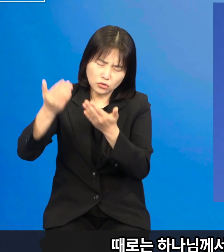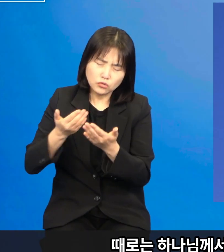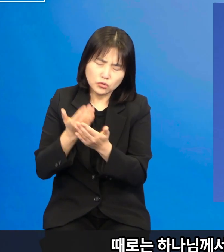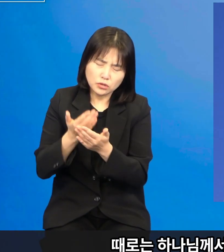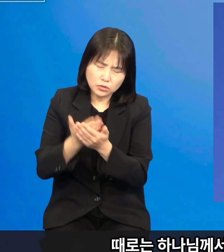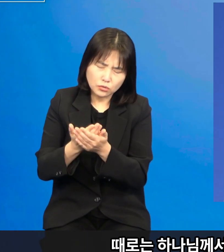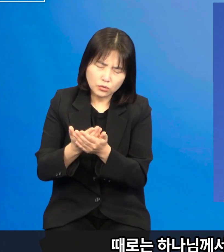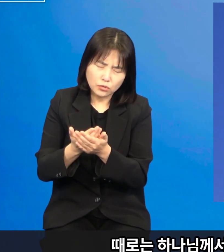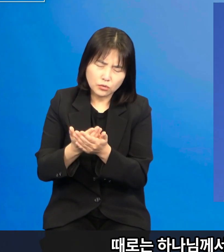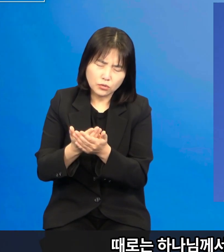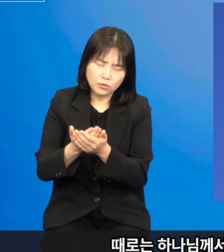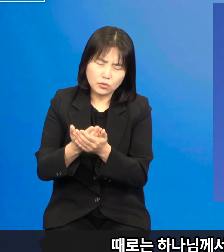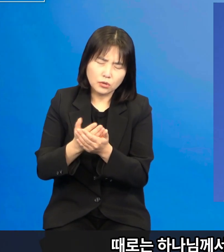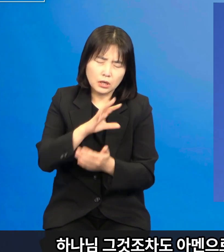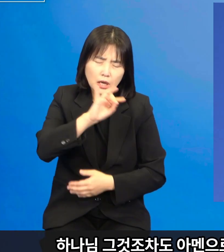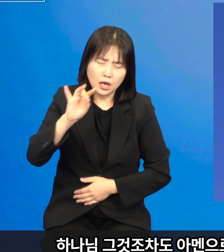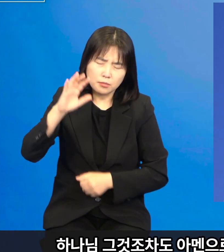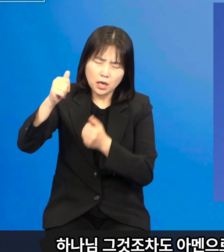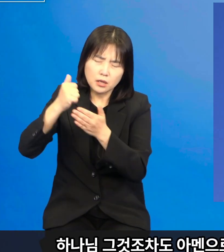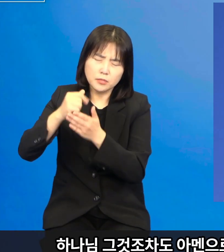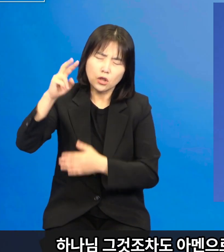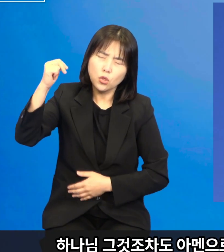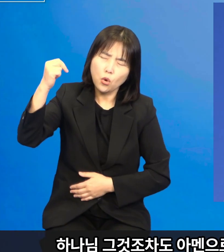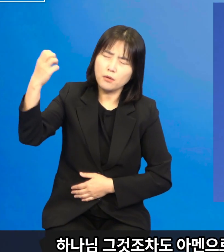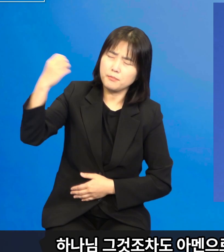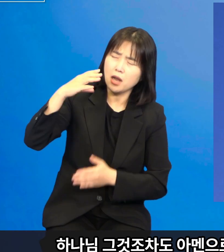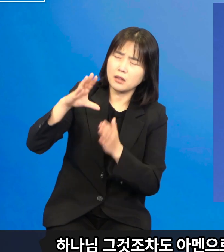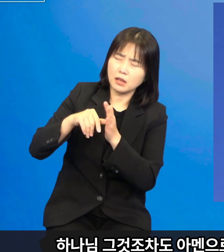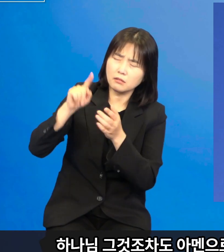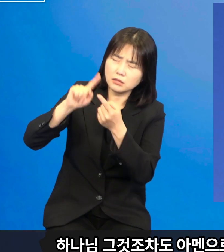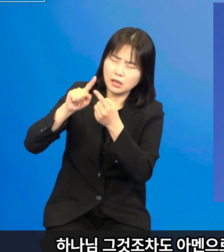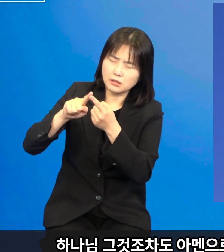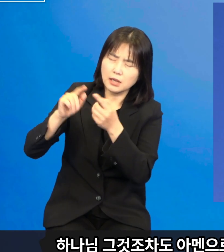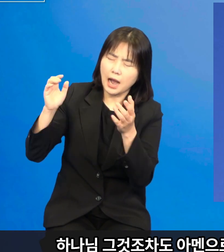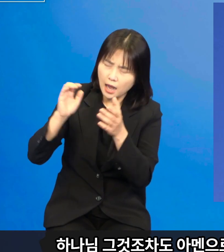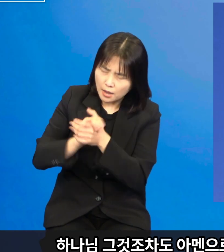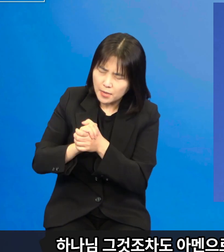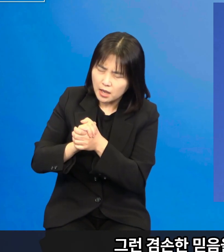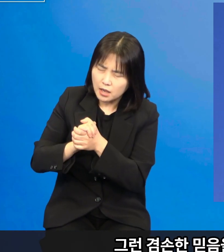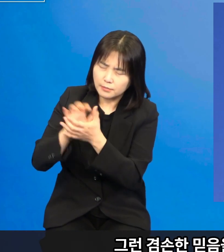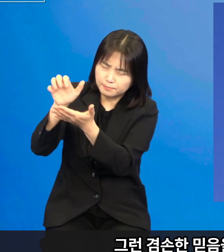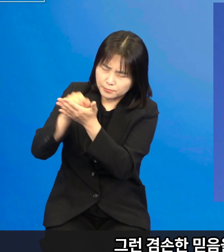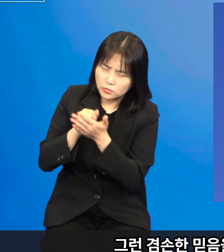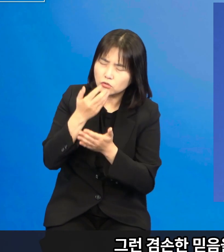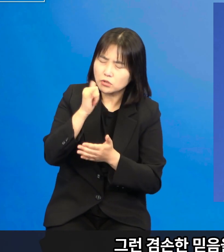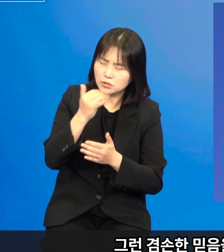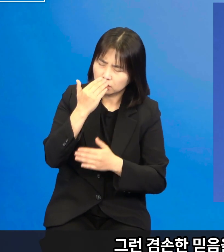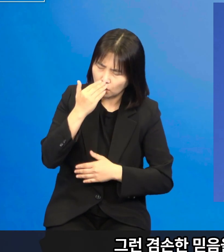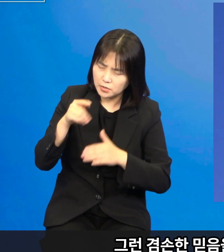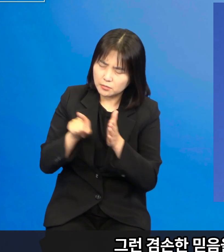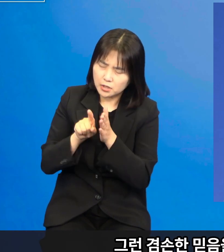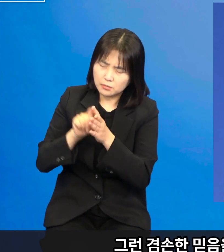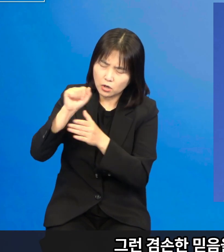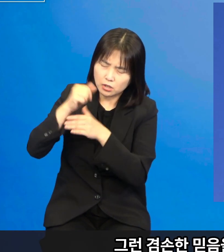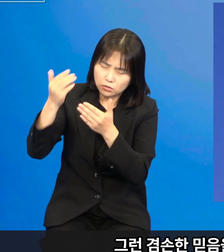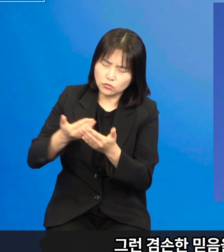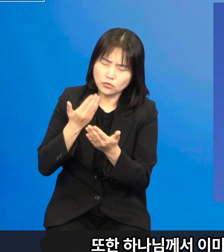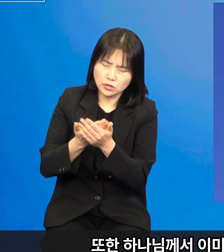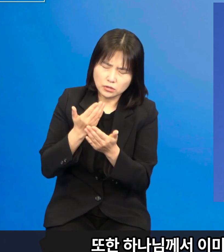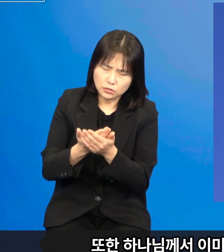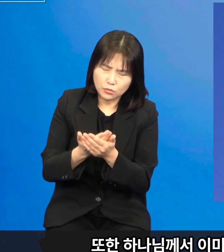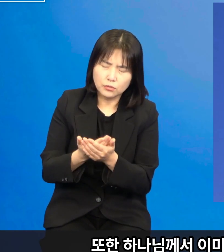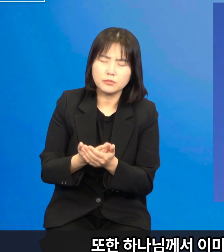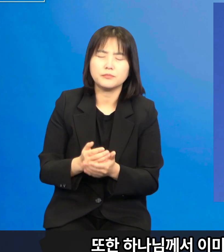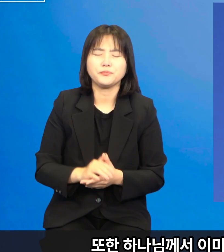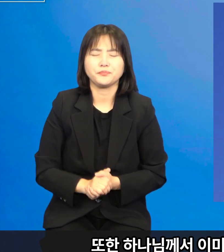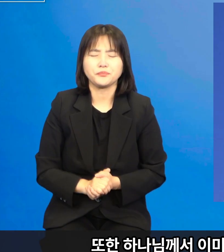때로는 하나님께서 노라고 하실 때 하나님 그것조차도 아멘으로 예스로 받아들일 수 있는 그런 겸손한 믿음을 허락하여 주시며,